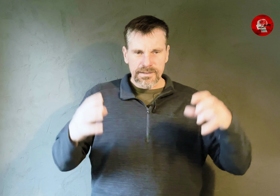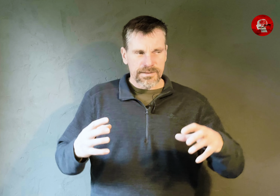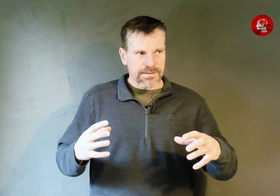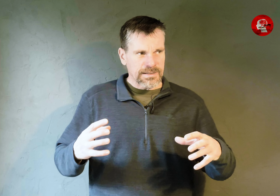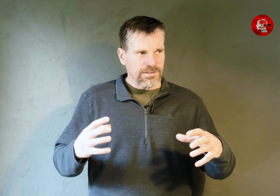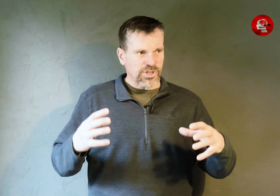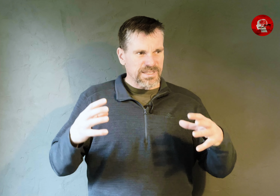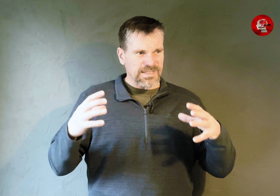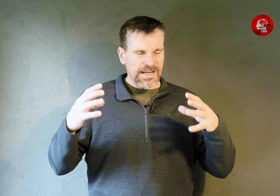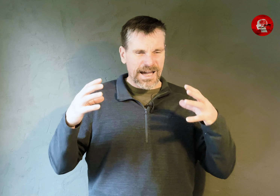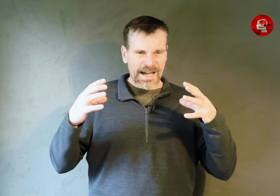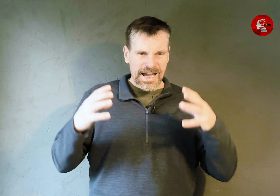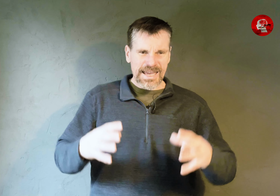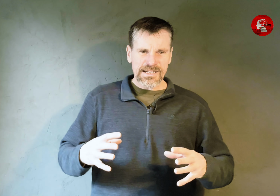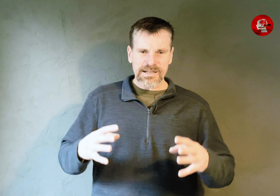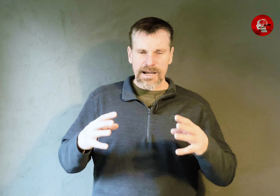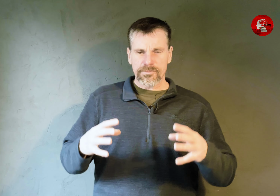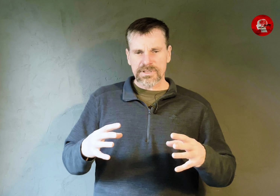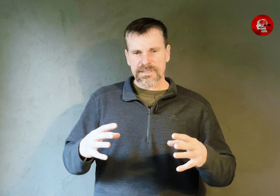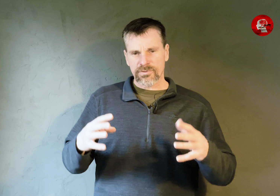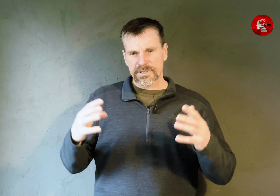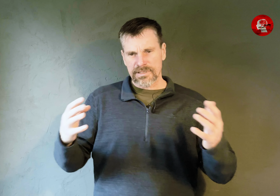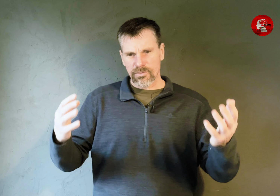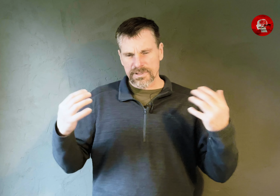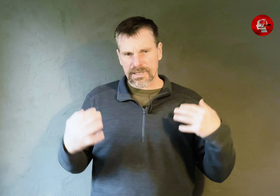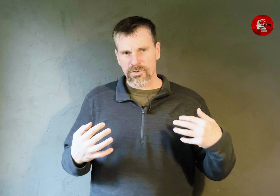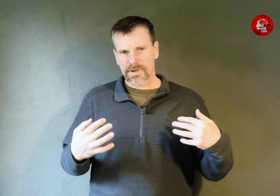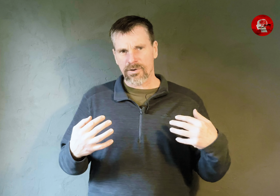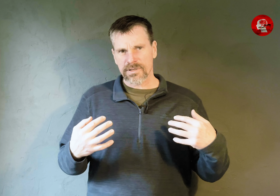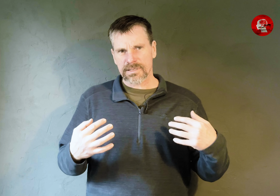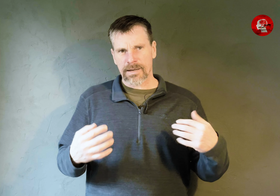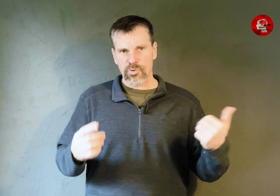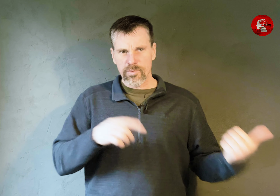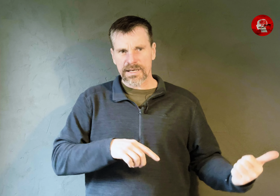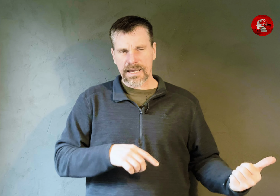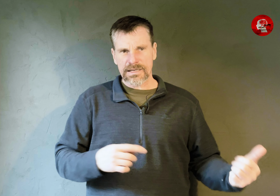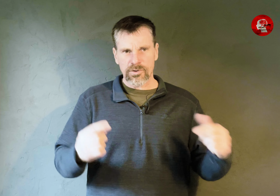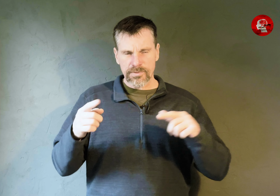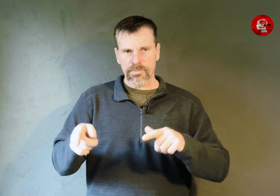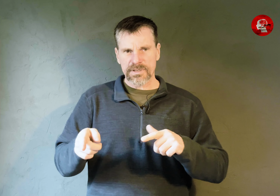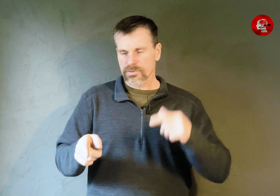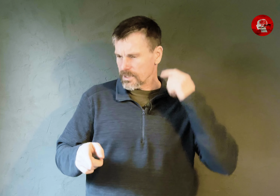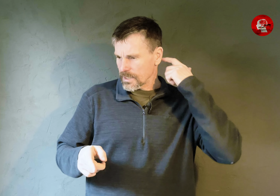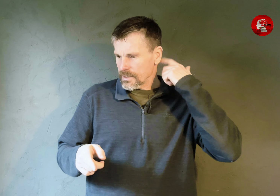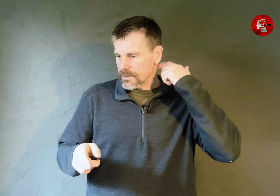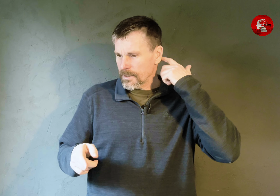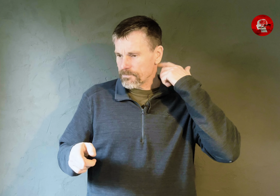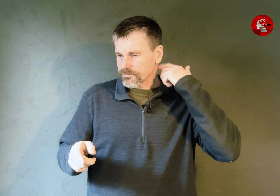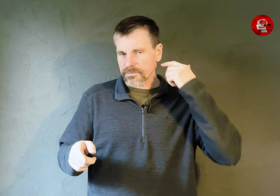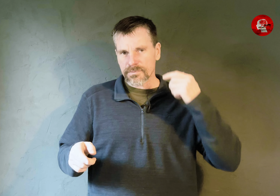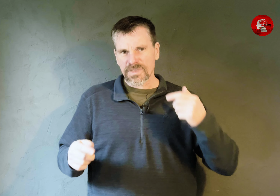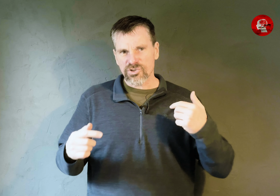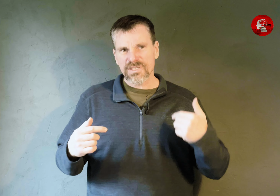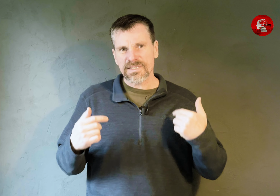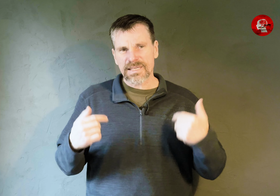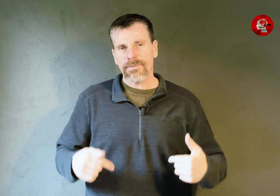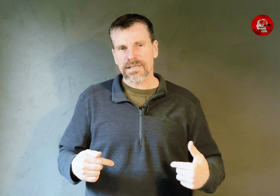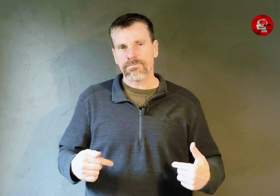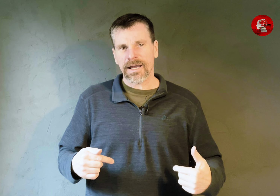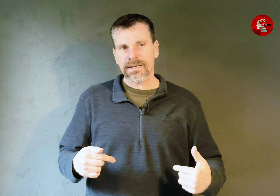stil schießt seine eigenen argumentationen die sie uns gegenüber geäußert haben über die händler und auch persönlich schießen sich selber ans bein